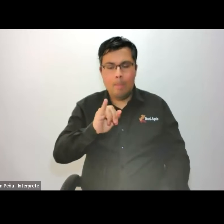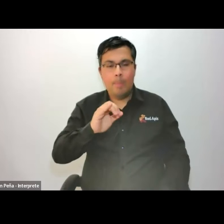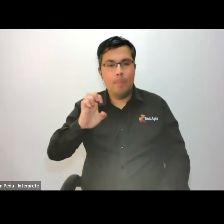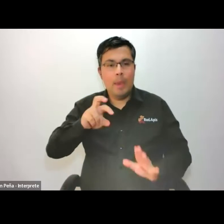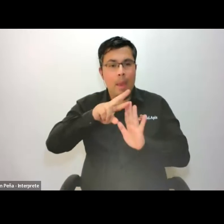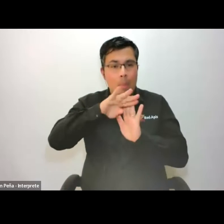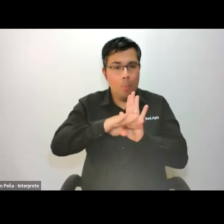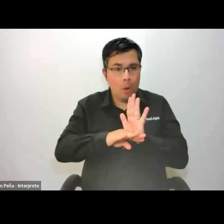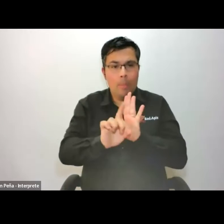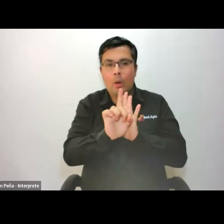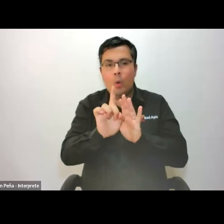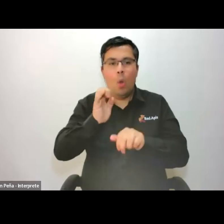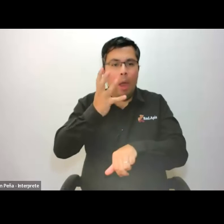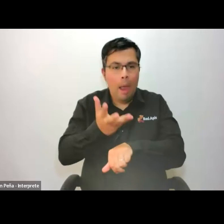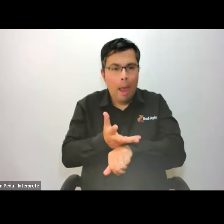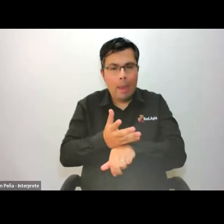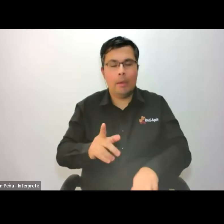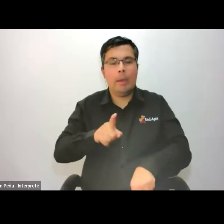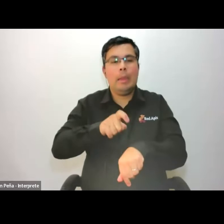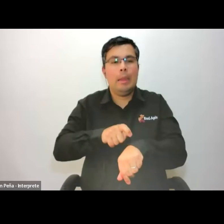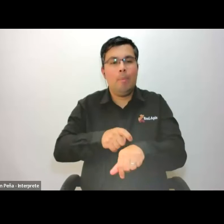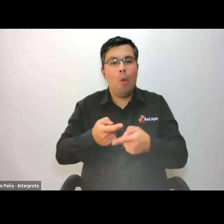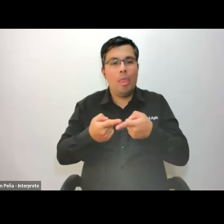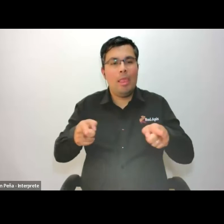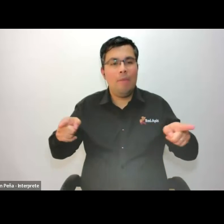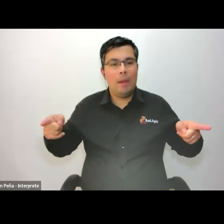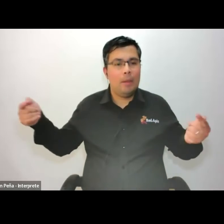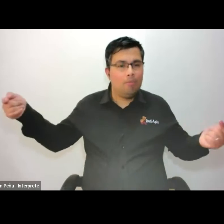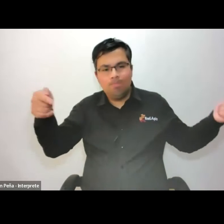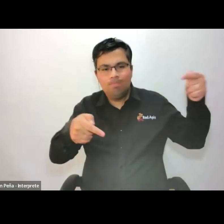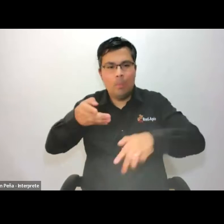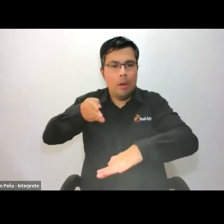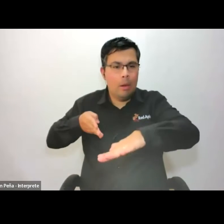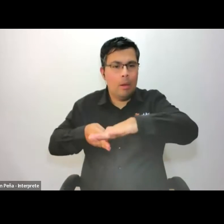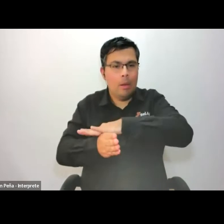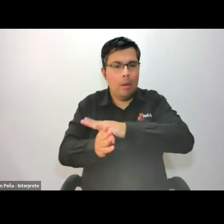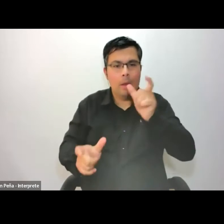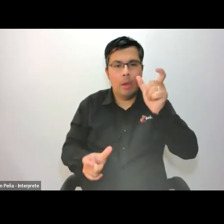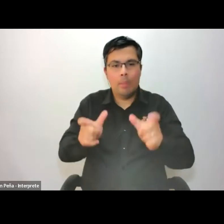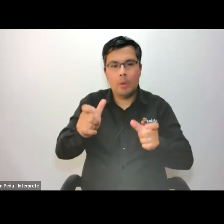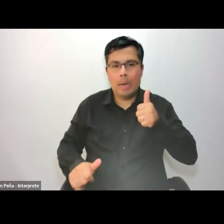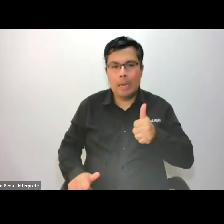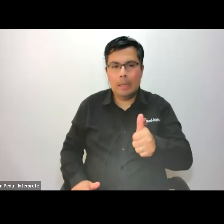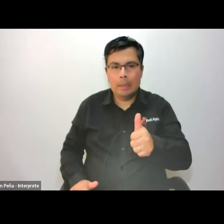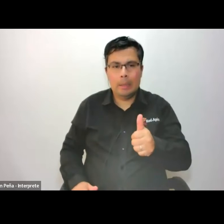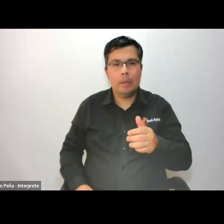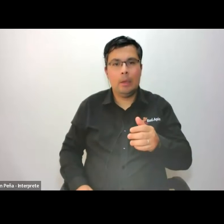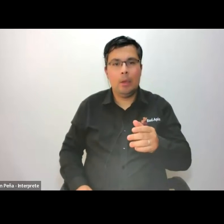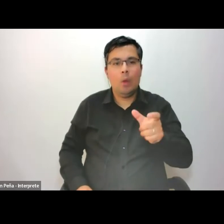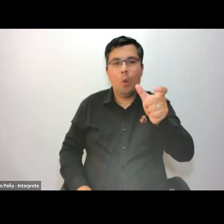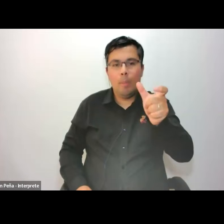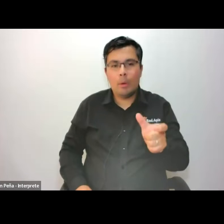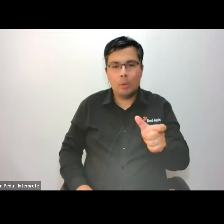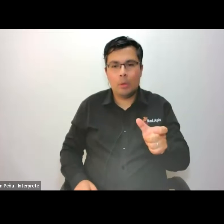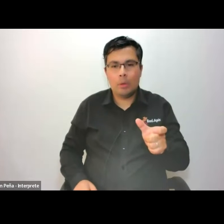distintos que van ingresando y que al sostenedor le llegan los recursos de forma retroactiva